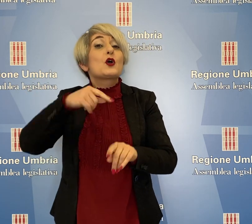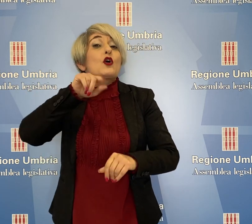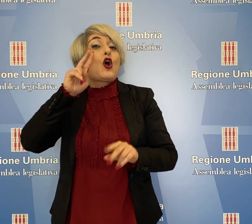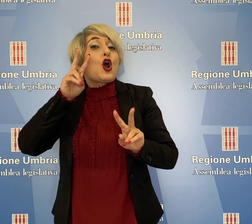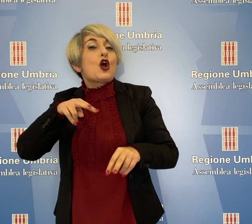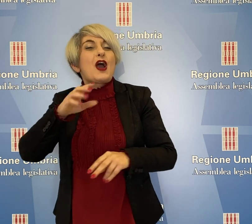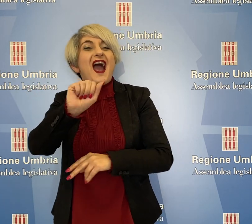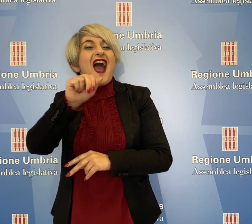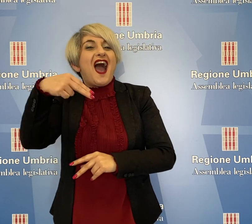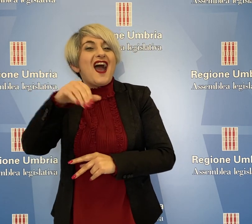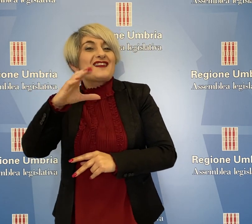esito positivo